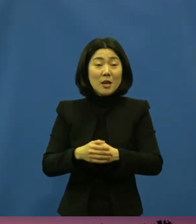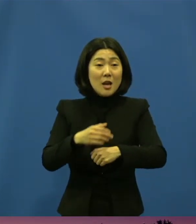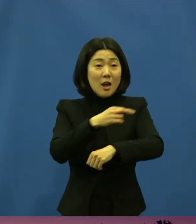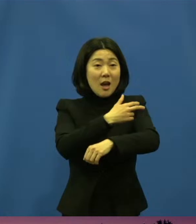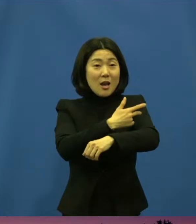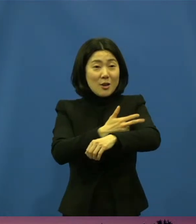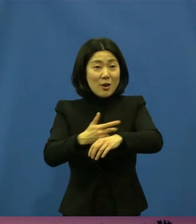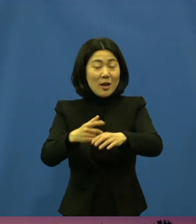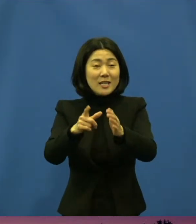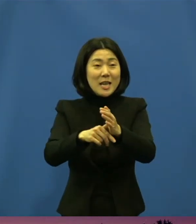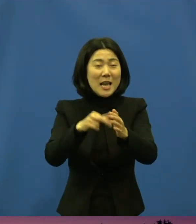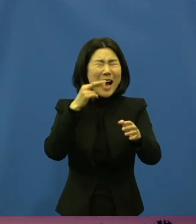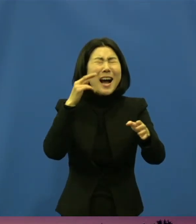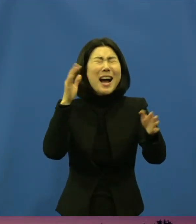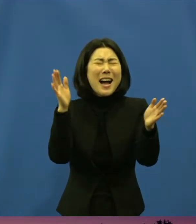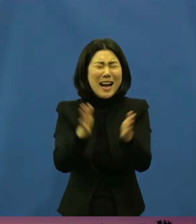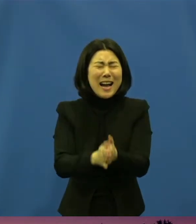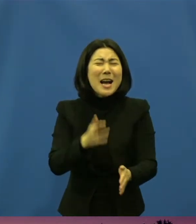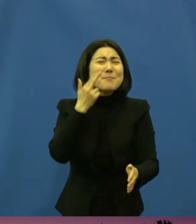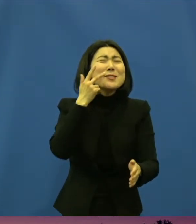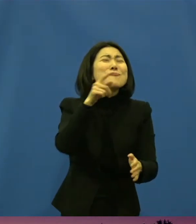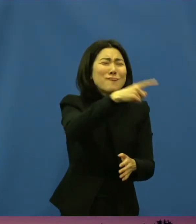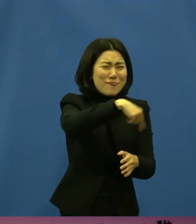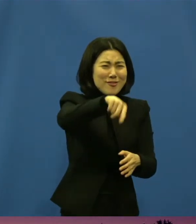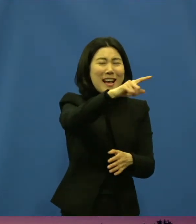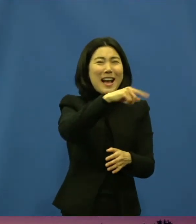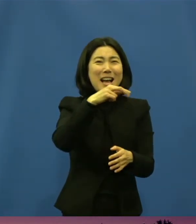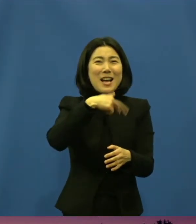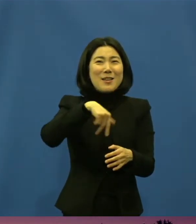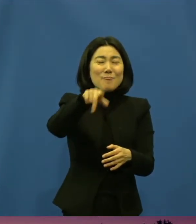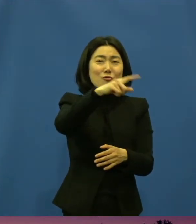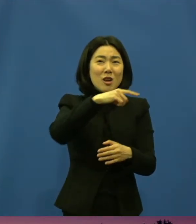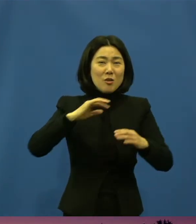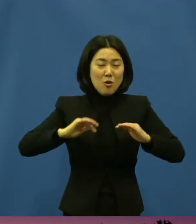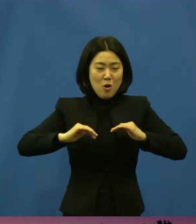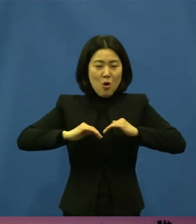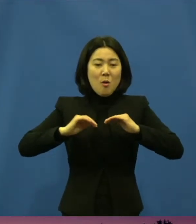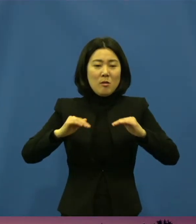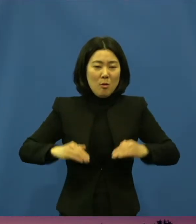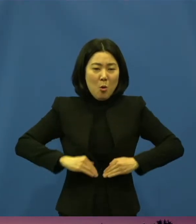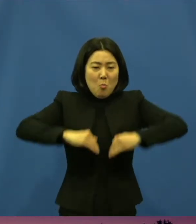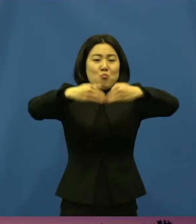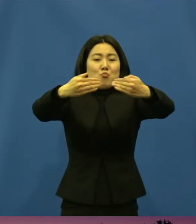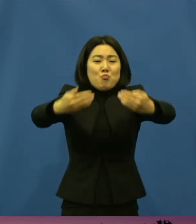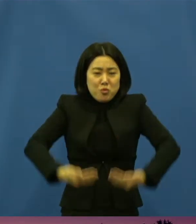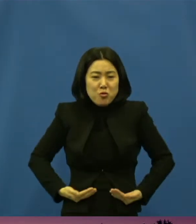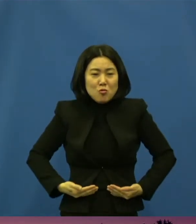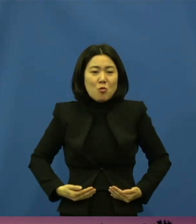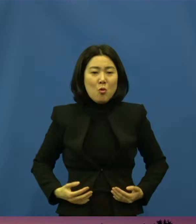분이 오셔요. 당당하게 하는데